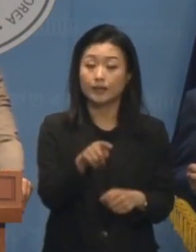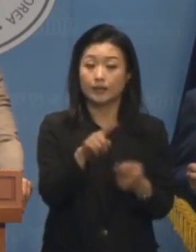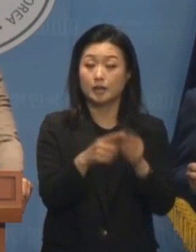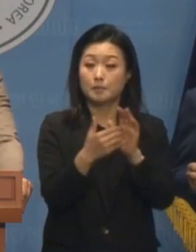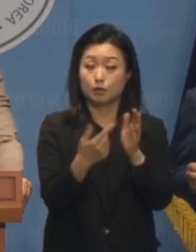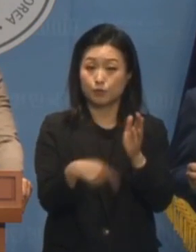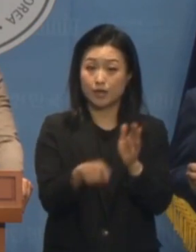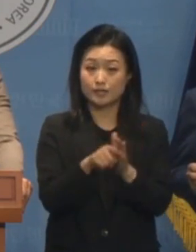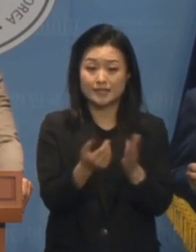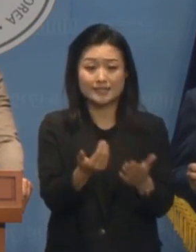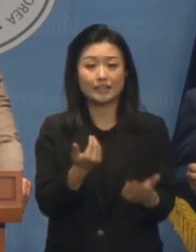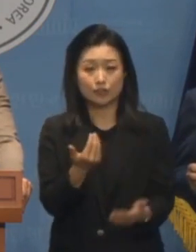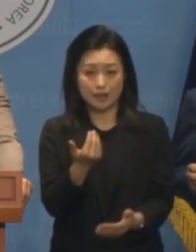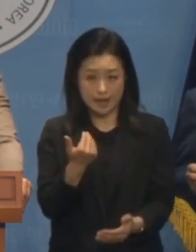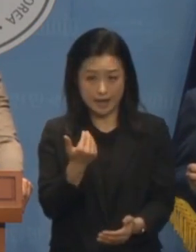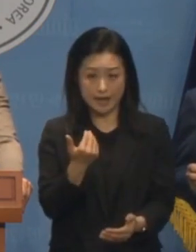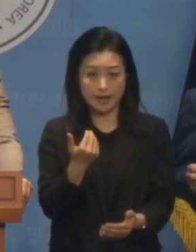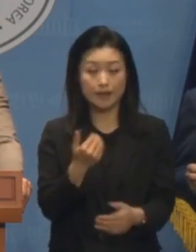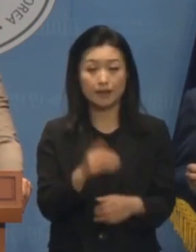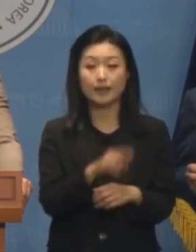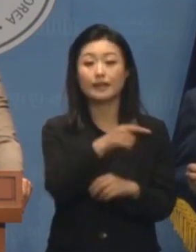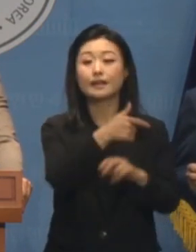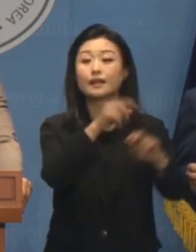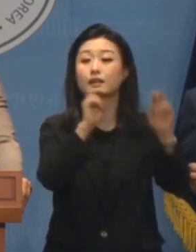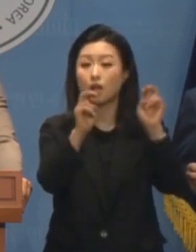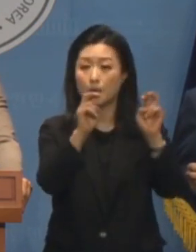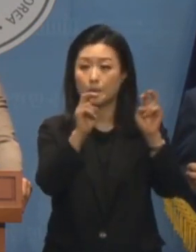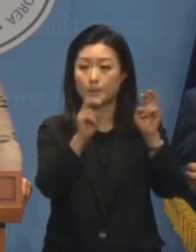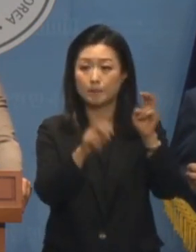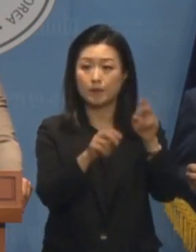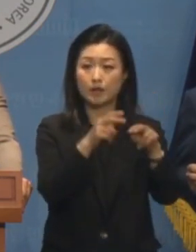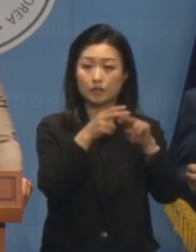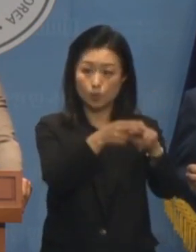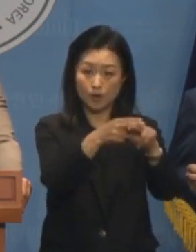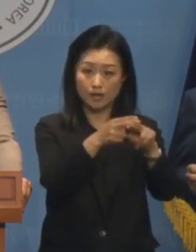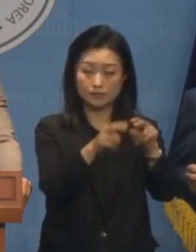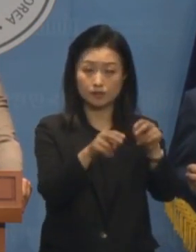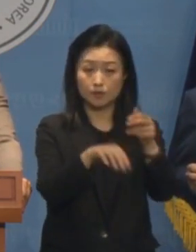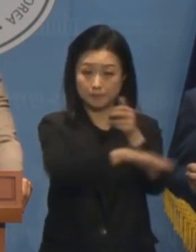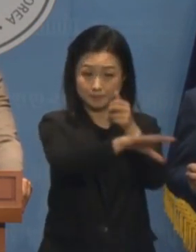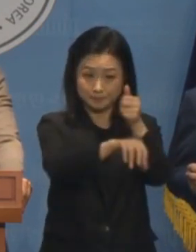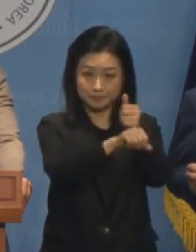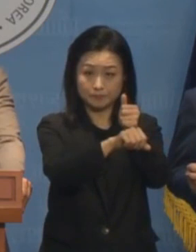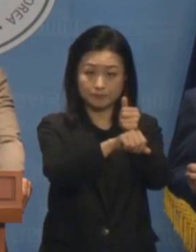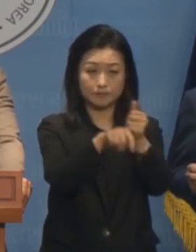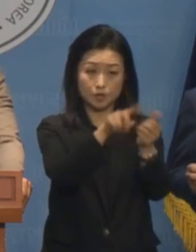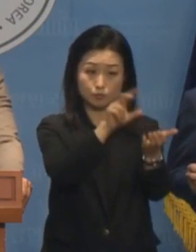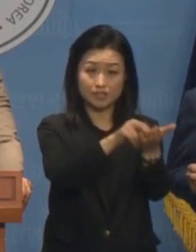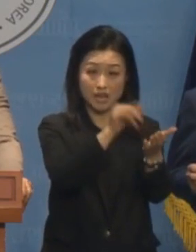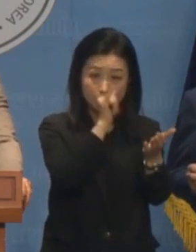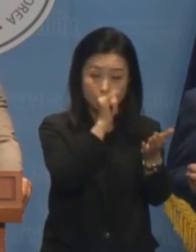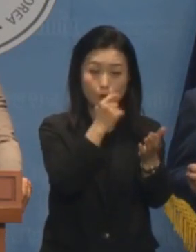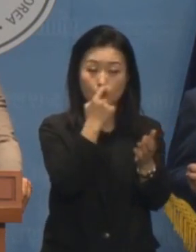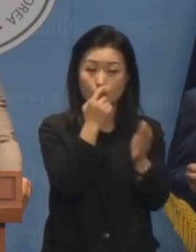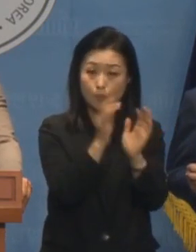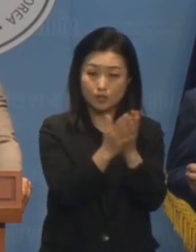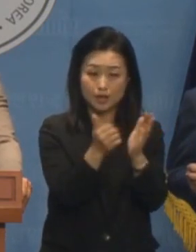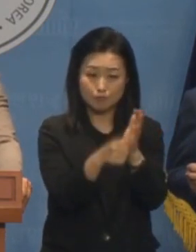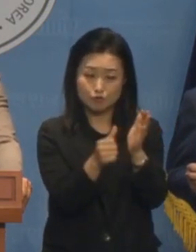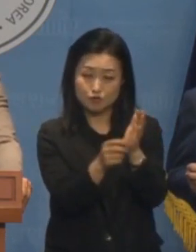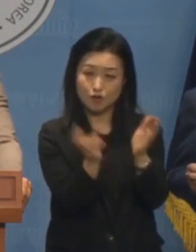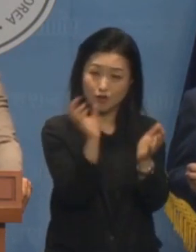대응하기 위해서는 사전에 거대 플랫폼에 대해서는 독과점 플랫폼으로 지정을 하고 자사우대 끼워 팔기, 멀티호밍